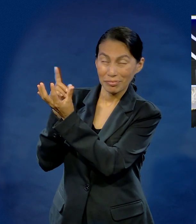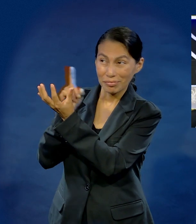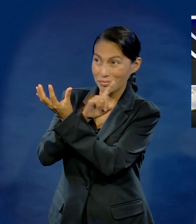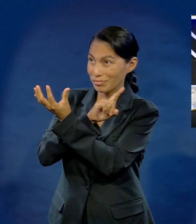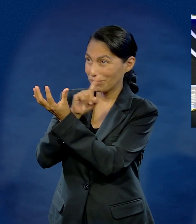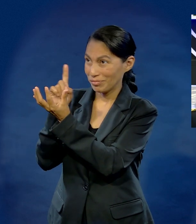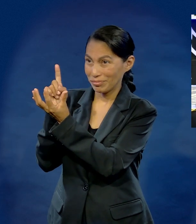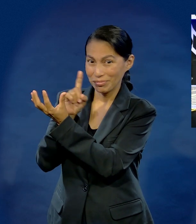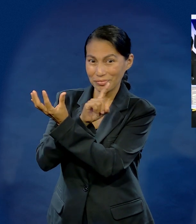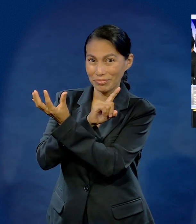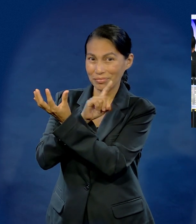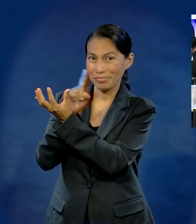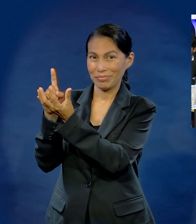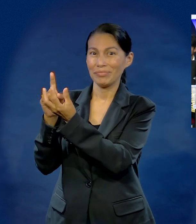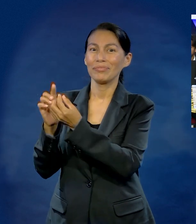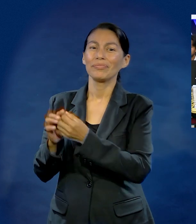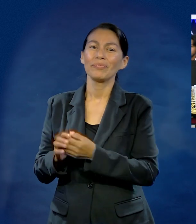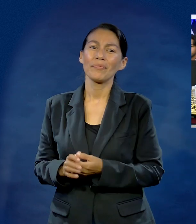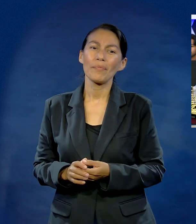penas,